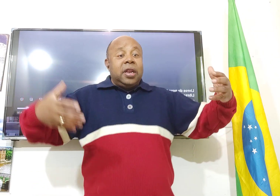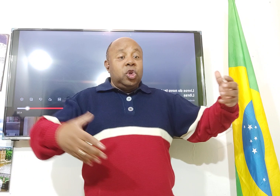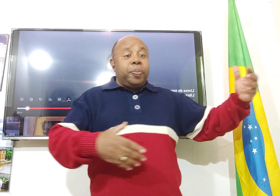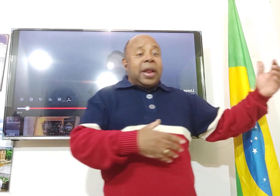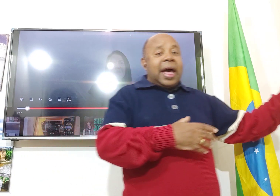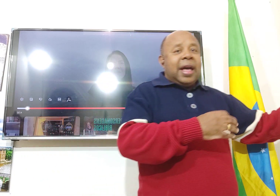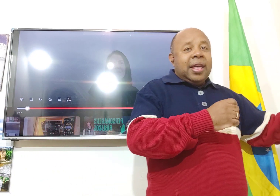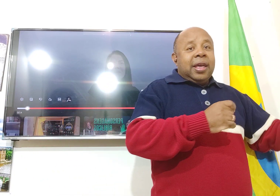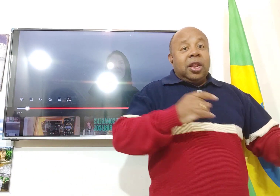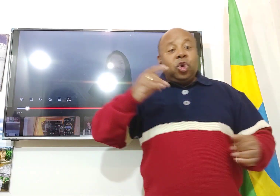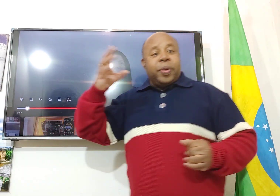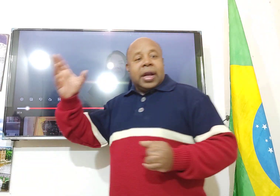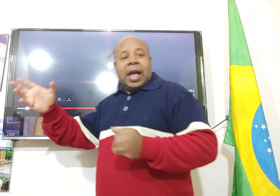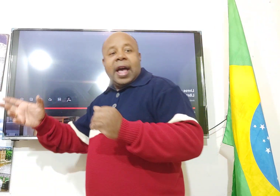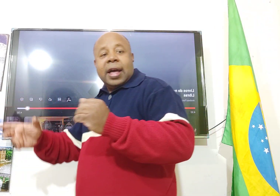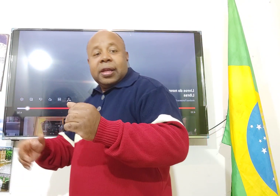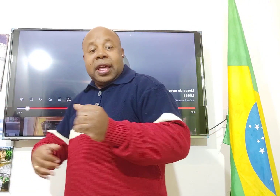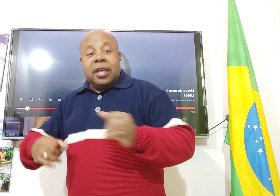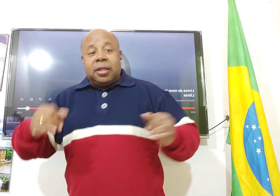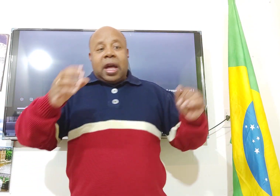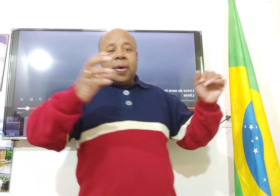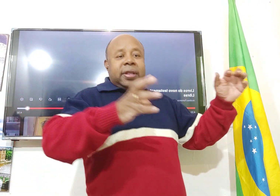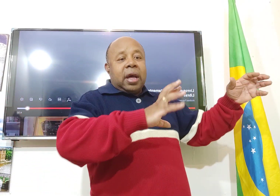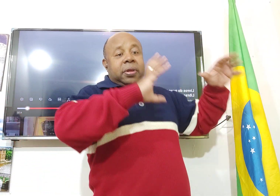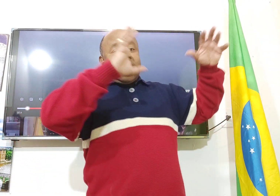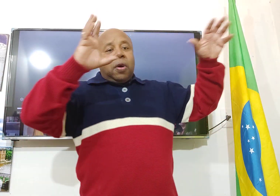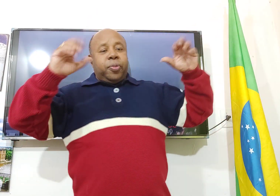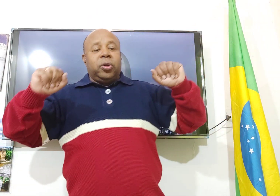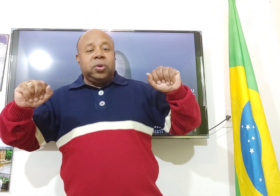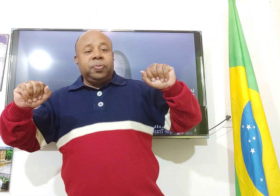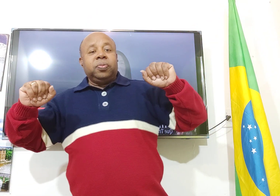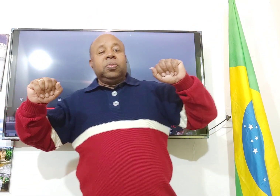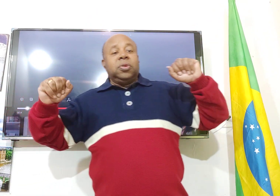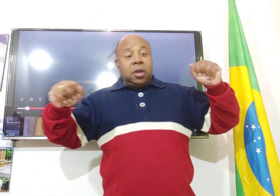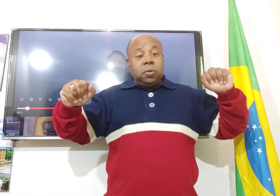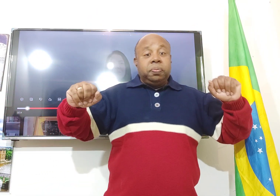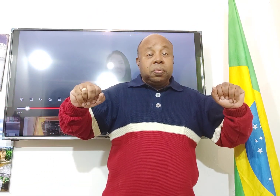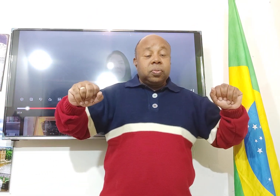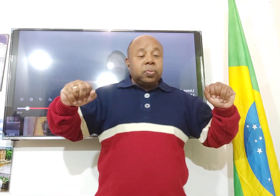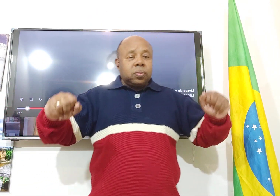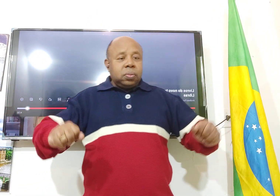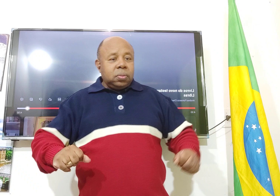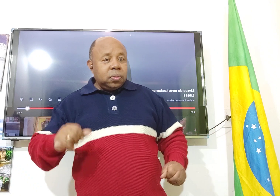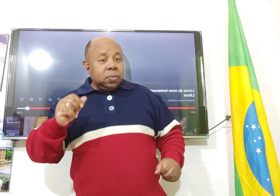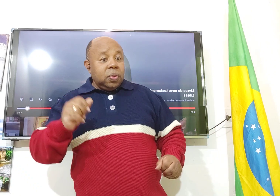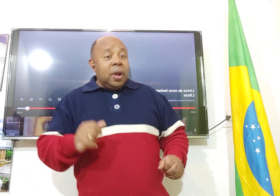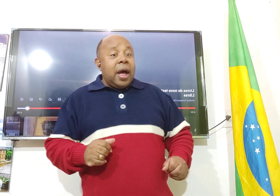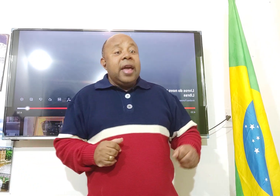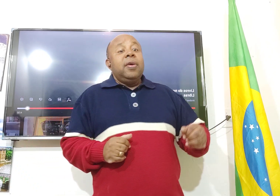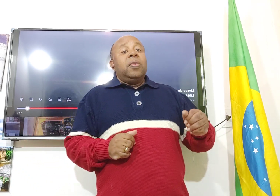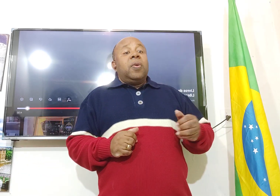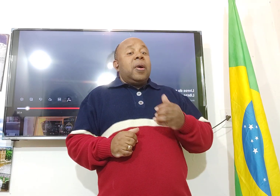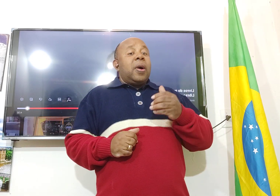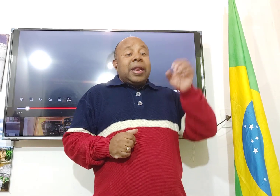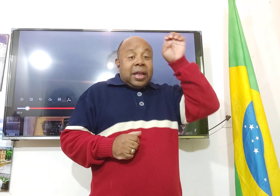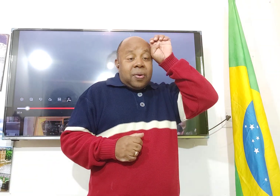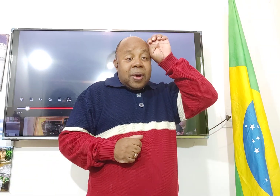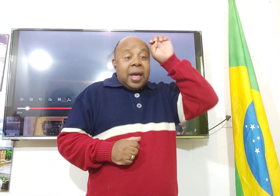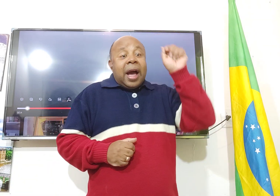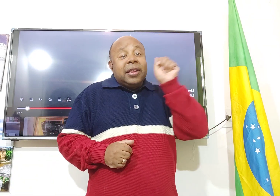andou pra lá, ele andou pra cá, e tal, pronto. Entendeu? Aí o Adão